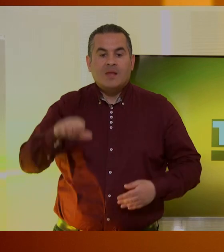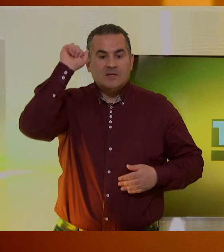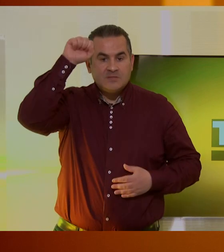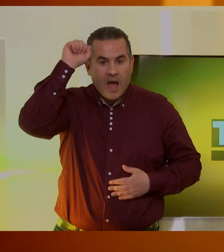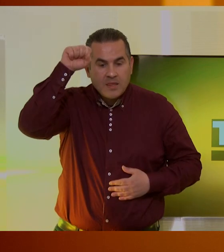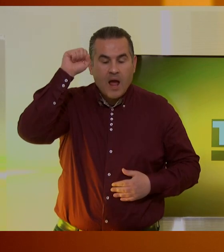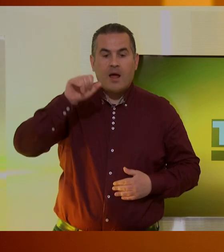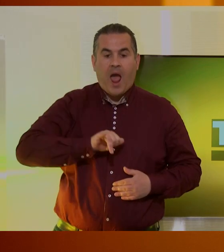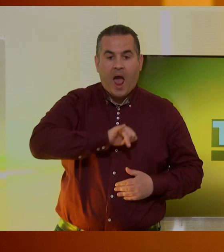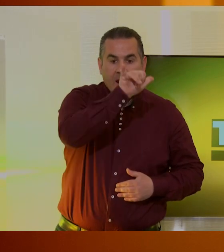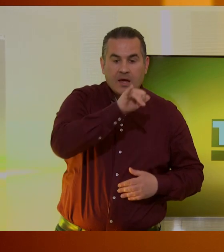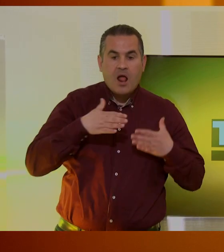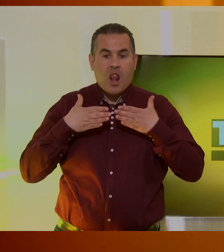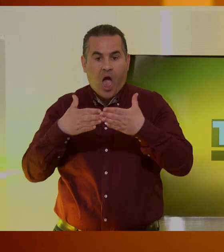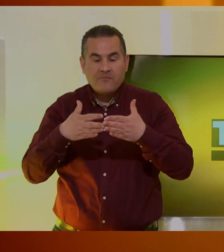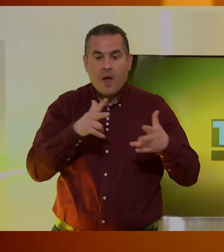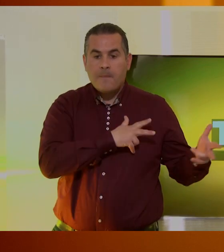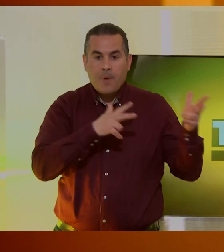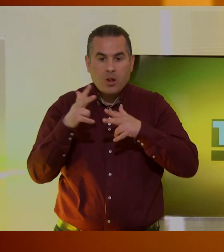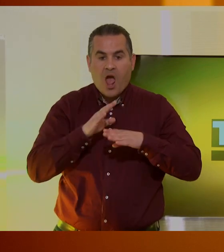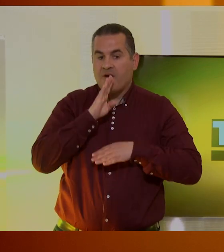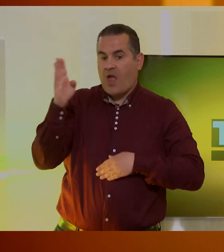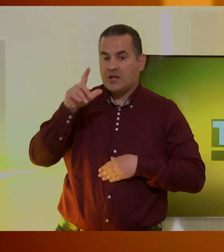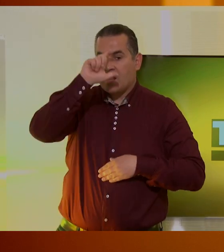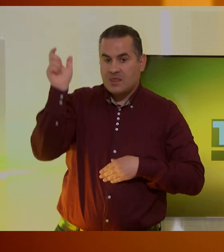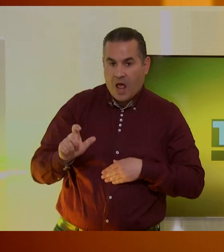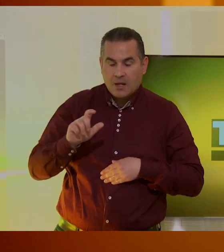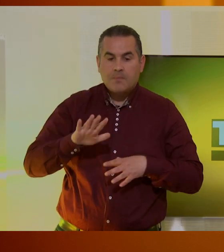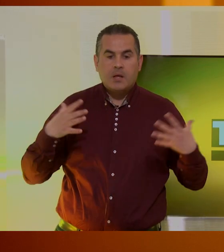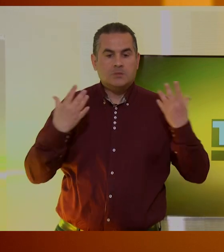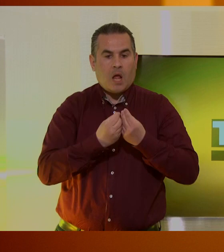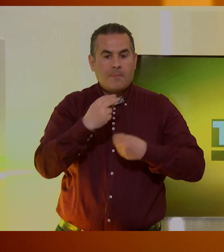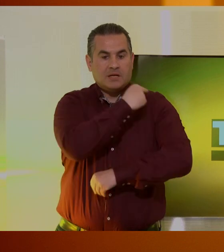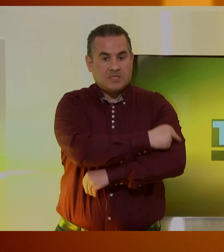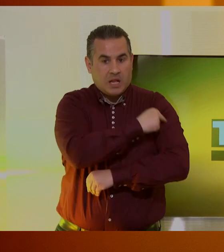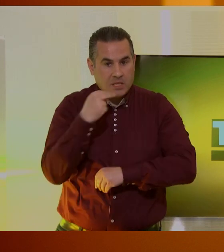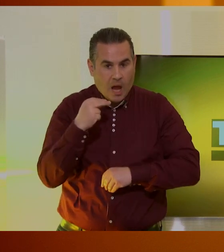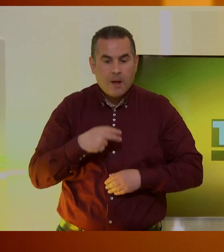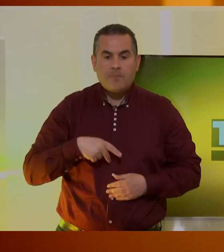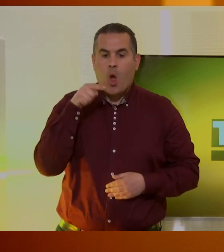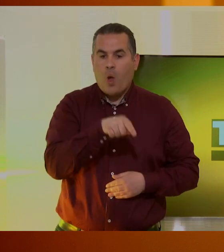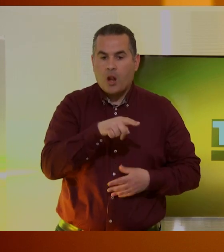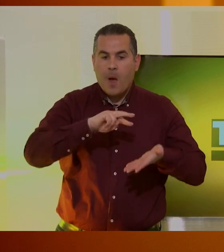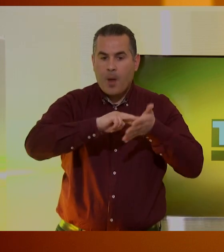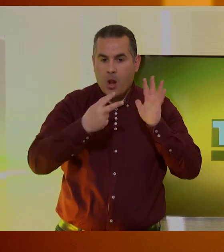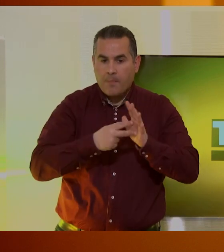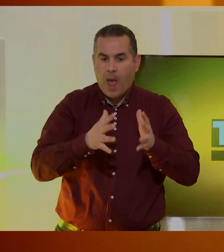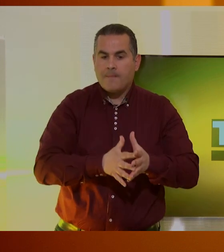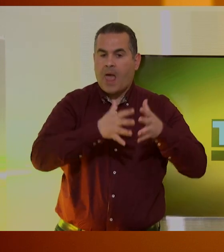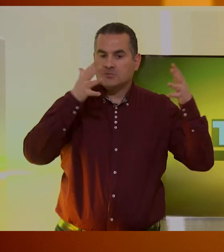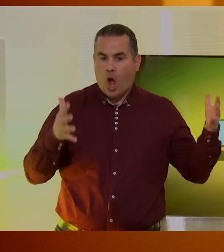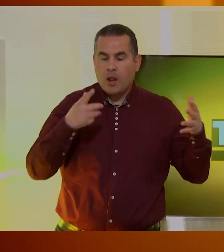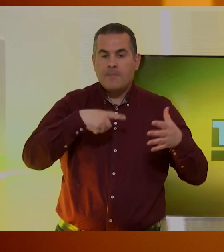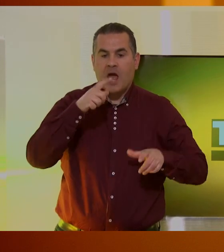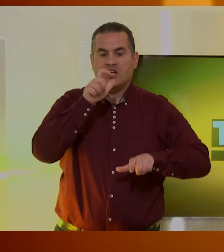in Sardegna insieme alla sanità e trasporti aerei marittimi verso la penisola rappresentano uno dei problemi maggiormente sentiti dai cittadini a rendere ancora